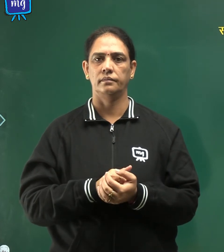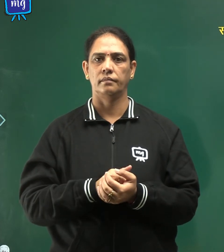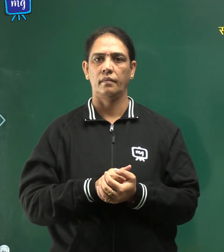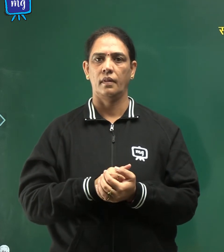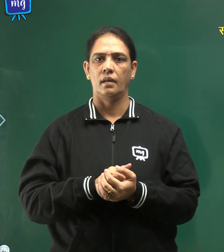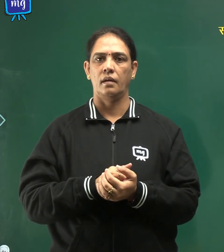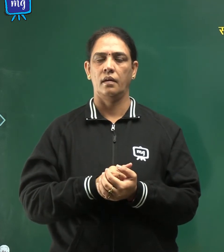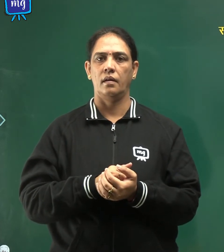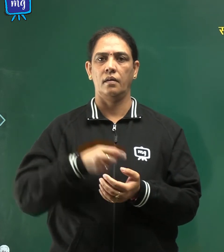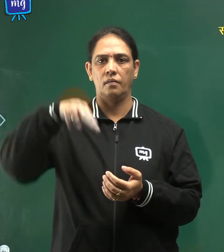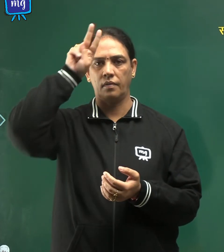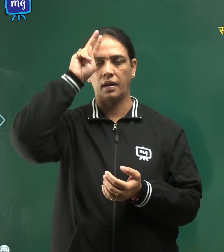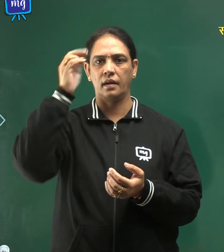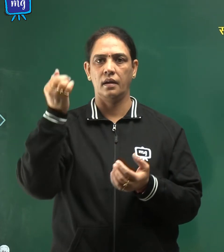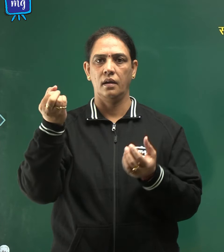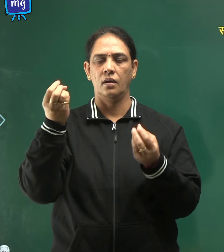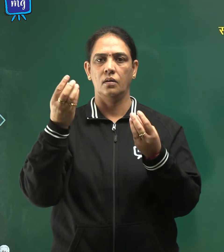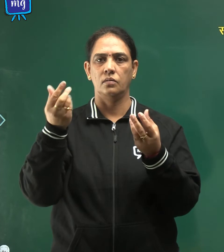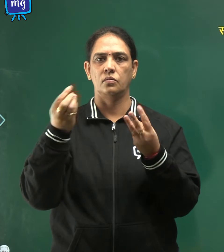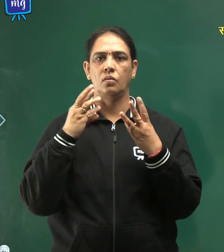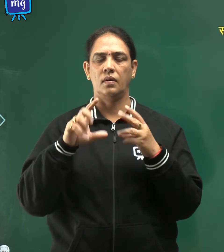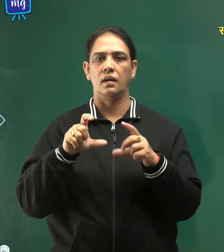वर्ग ज्ञात करना